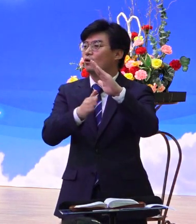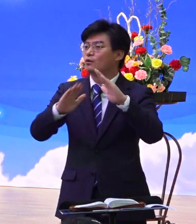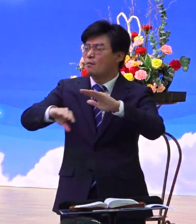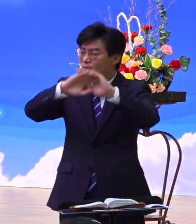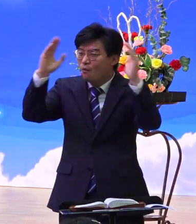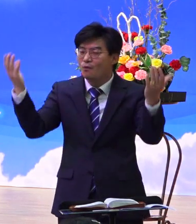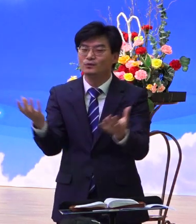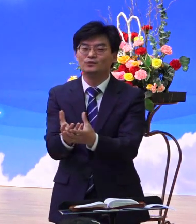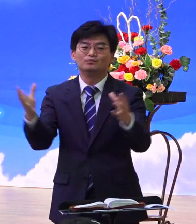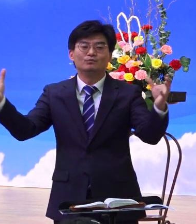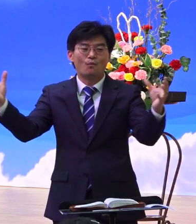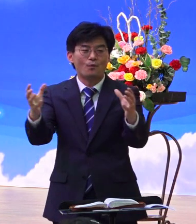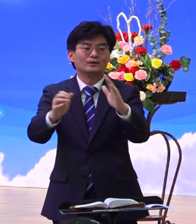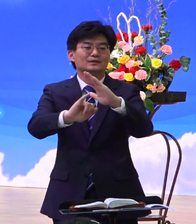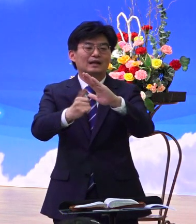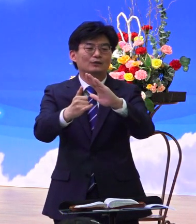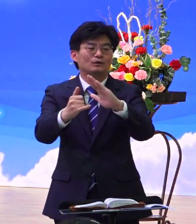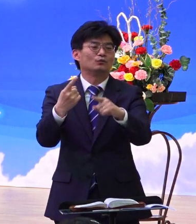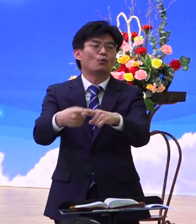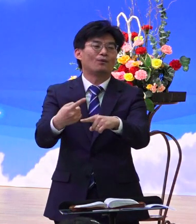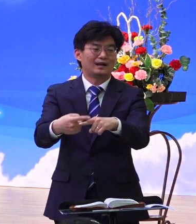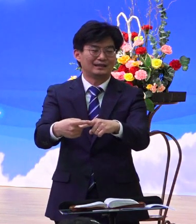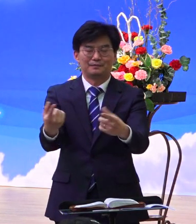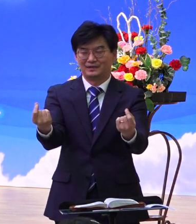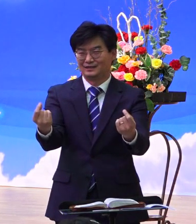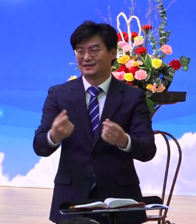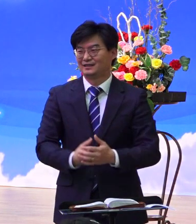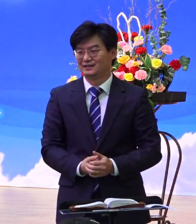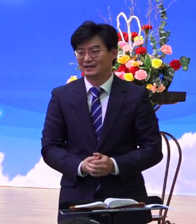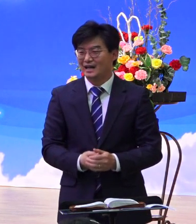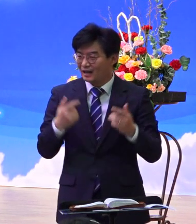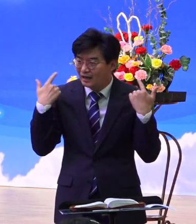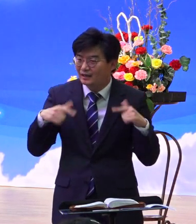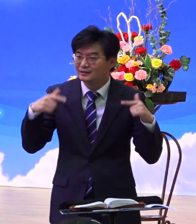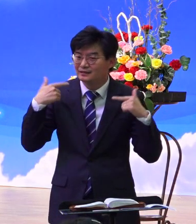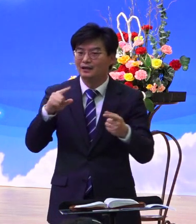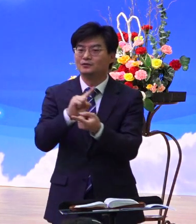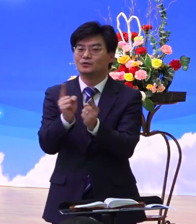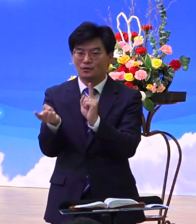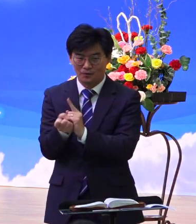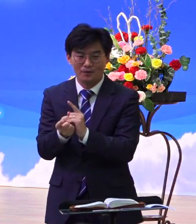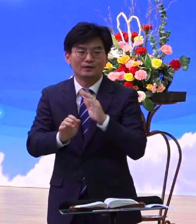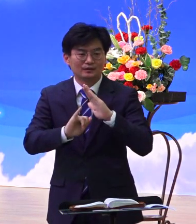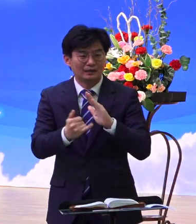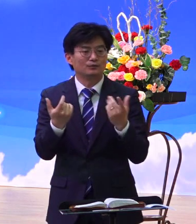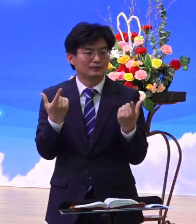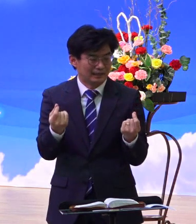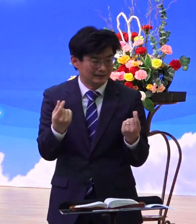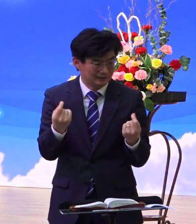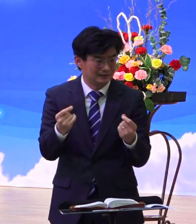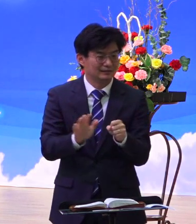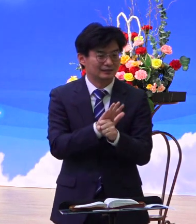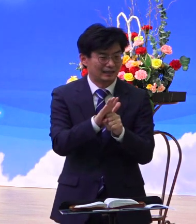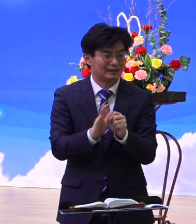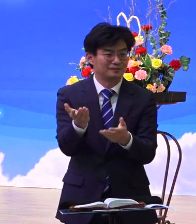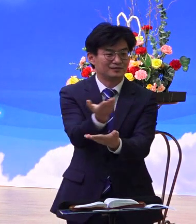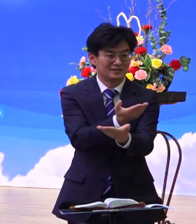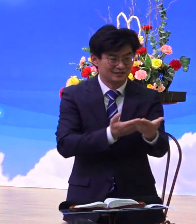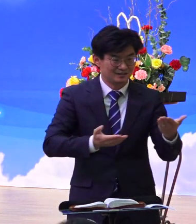가족 안에도 그렇게 하나님의 사랑과 하나님께 대한 감사와 서로에 대한 사랑이 넘치기를 소망합니다.